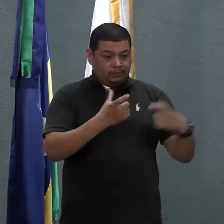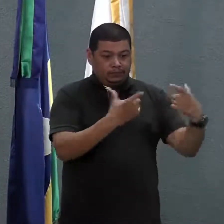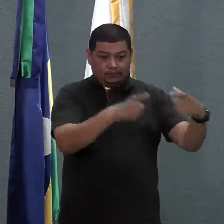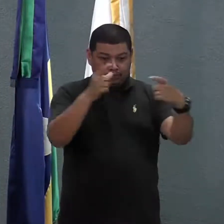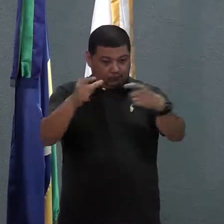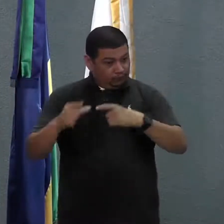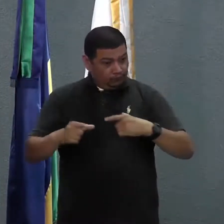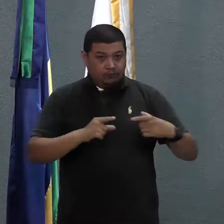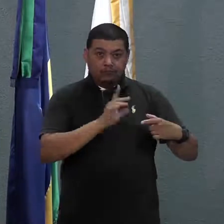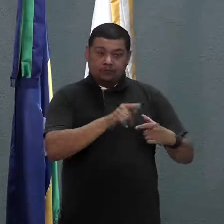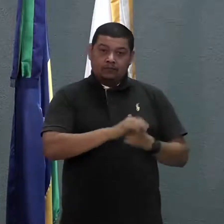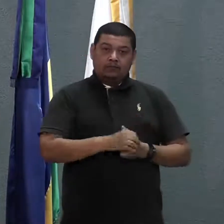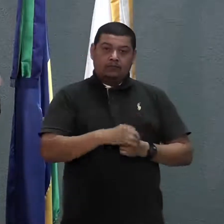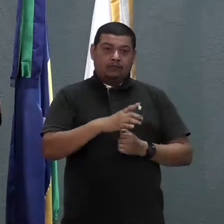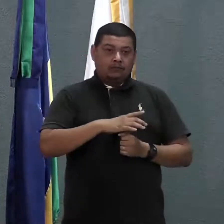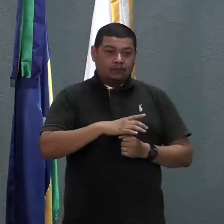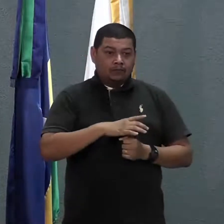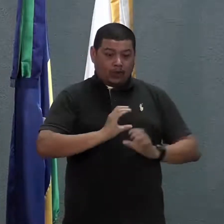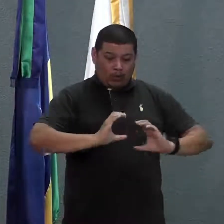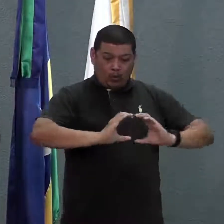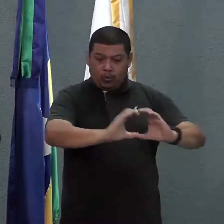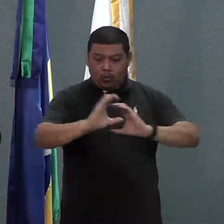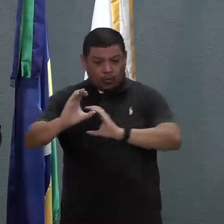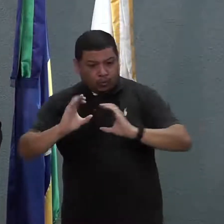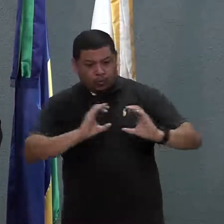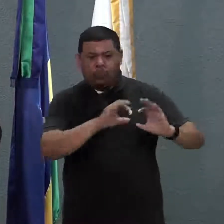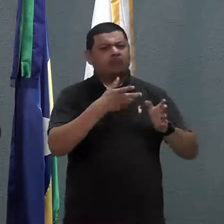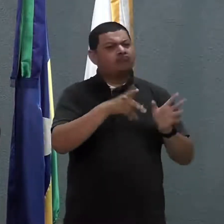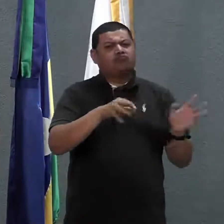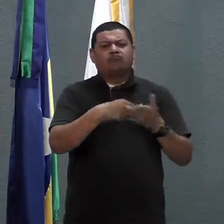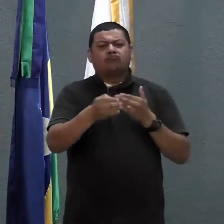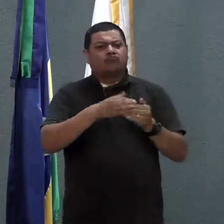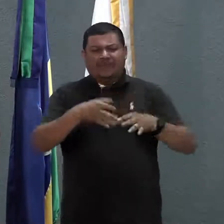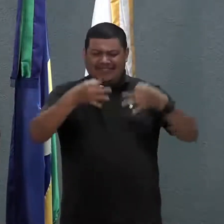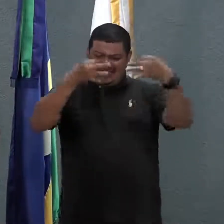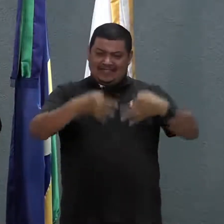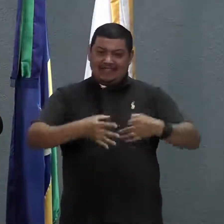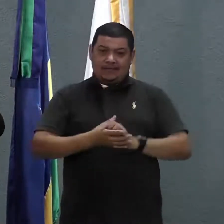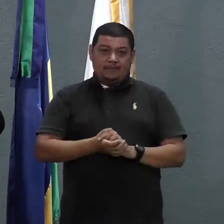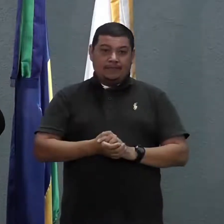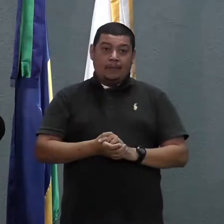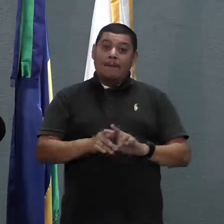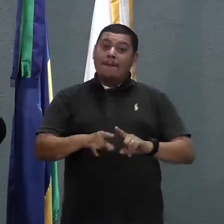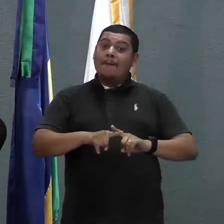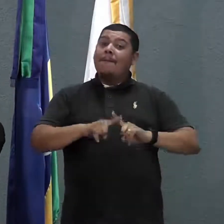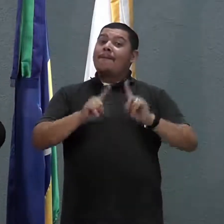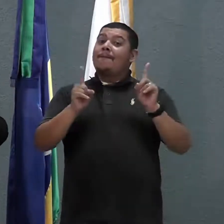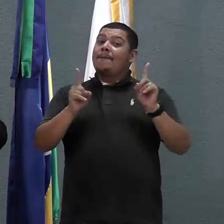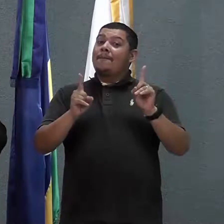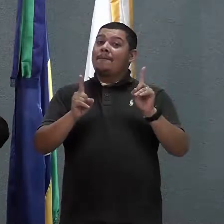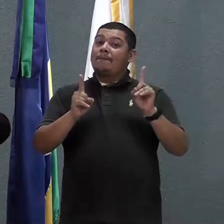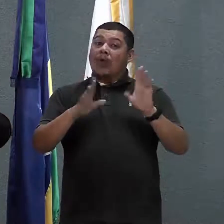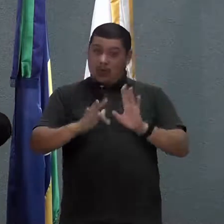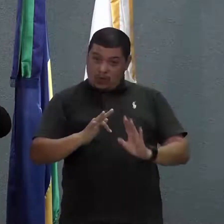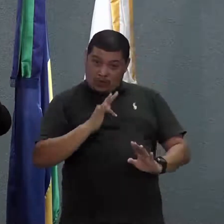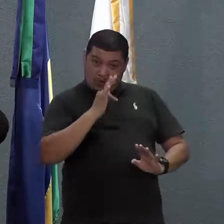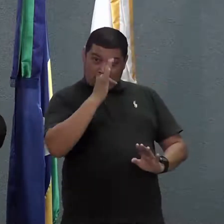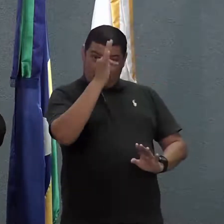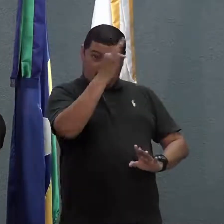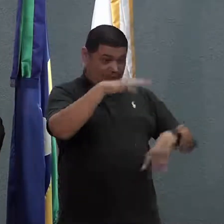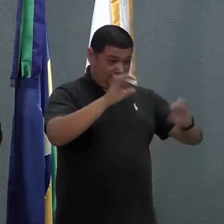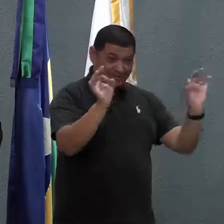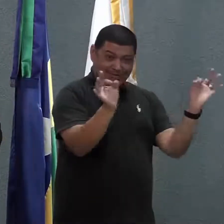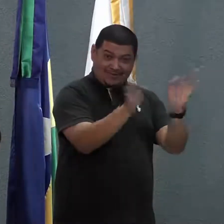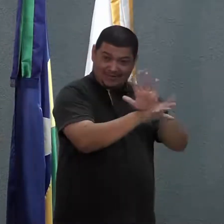aqui, tem tantos tubos aqui, e está sendo feito da maneira certa. Só que, depois que a obra